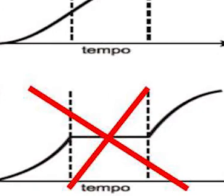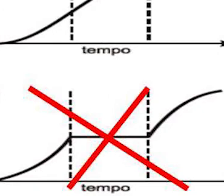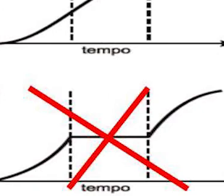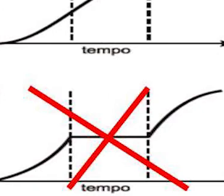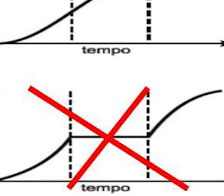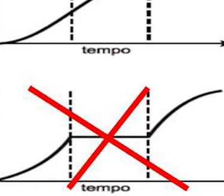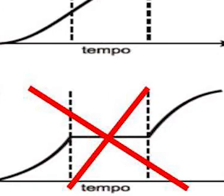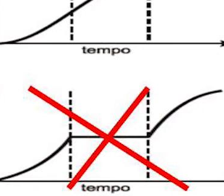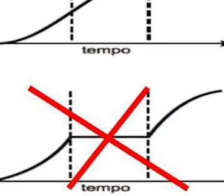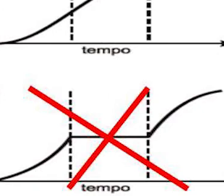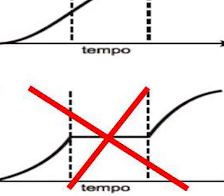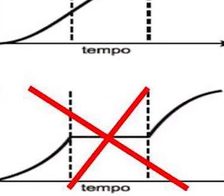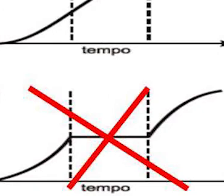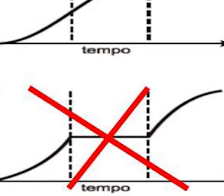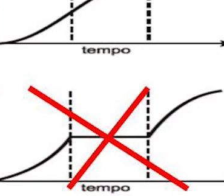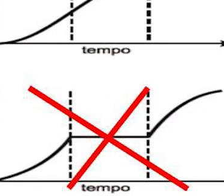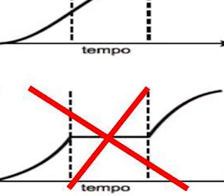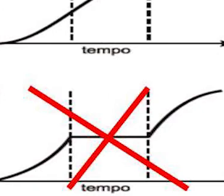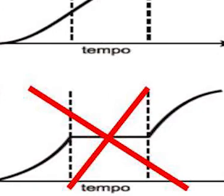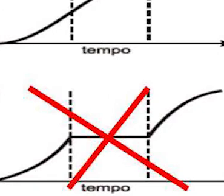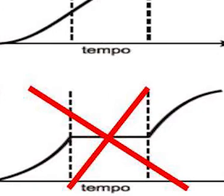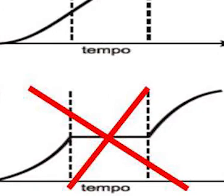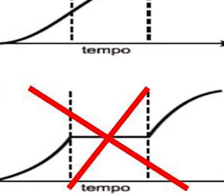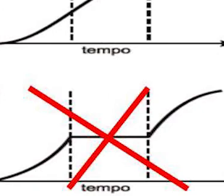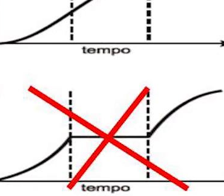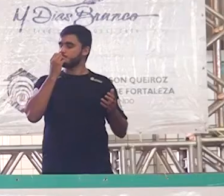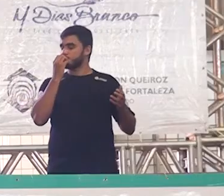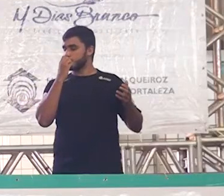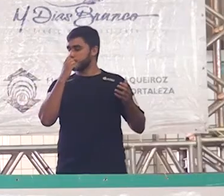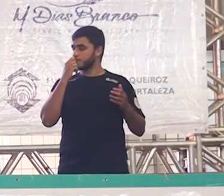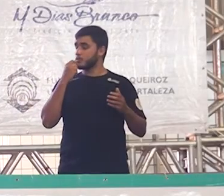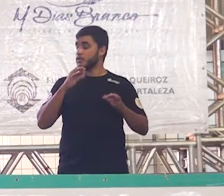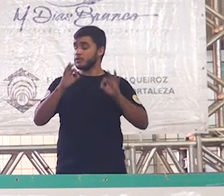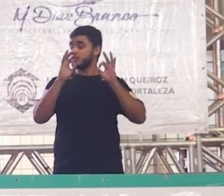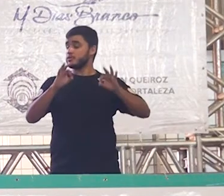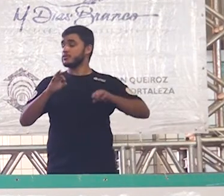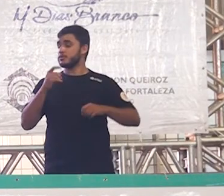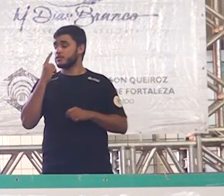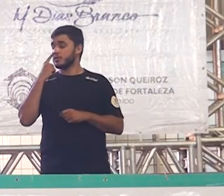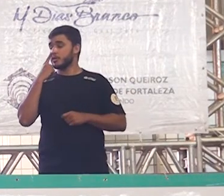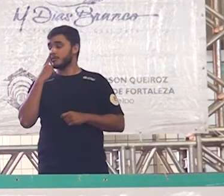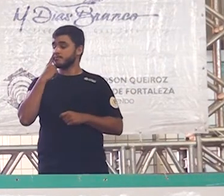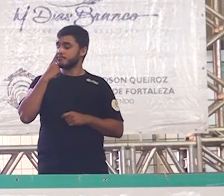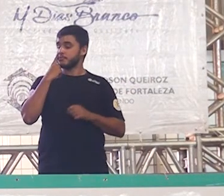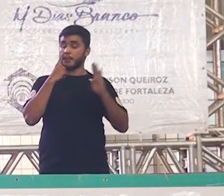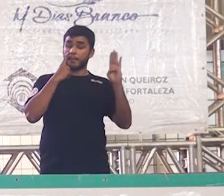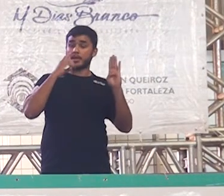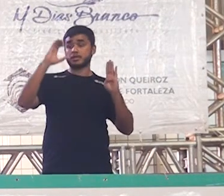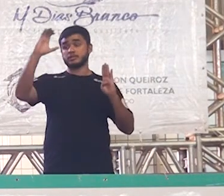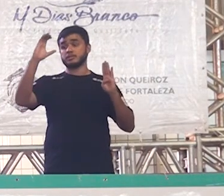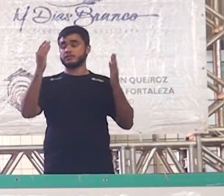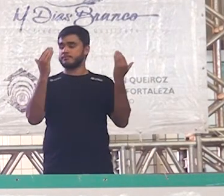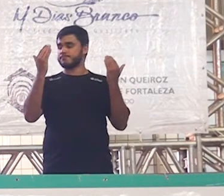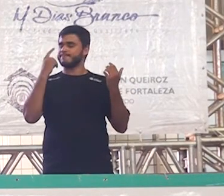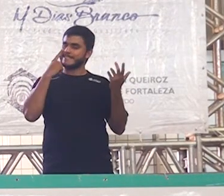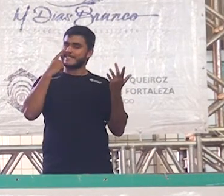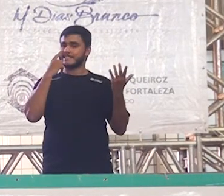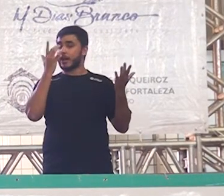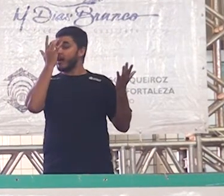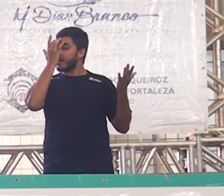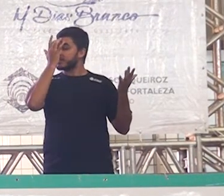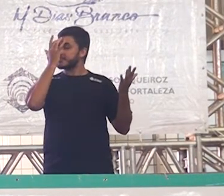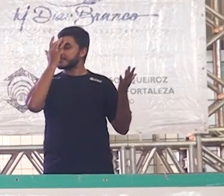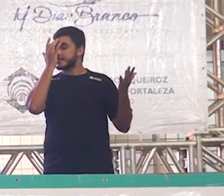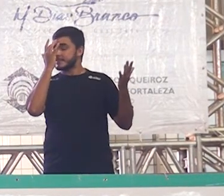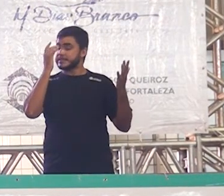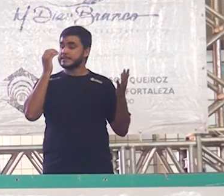Então, se eu fosse usar teorema de Chutágoras, que não é o seu caso, a resposta seria B ou C. Você já teria 50% de chance